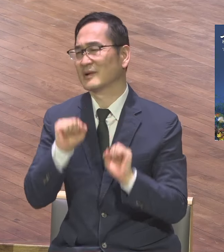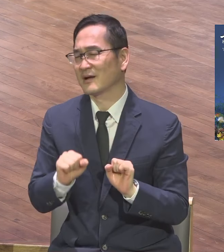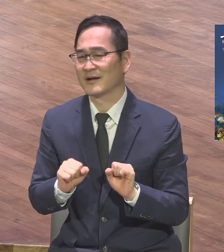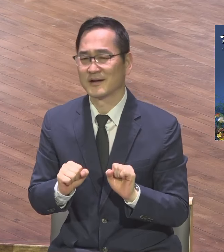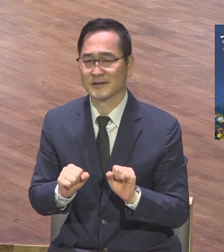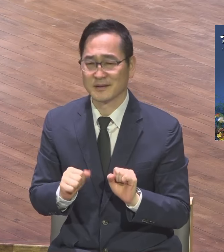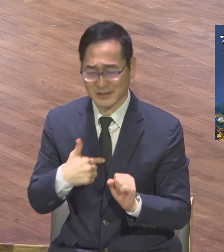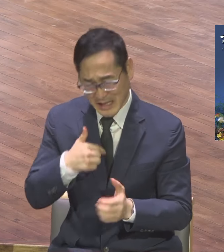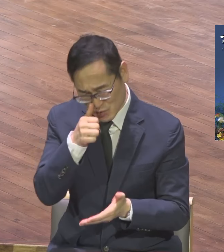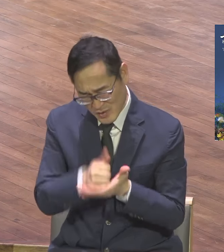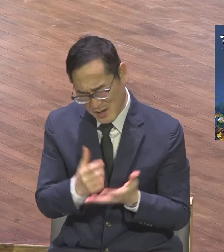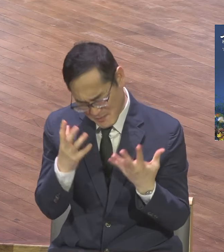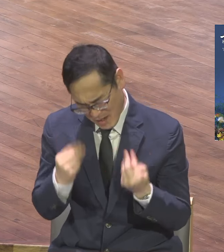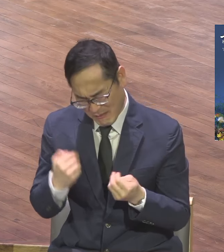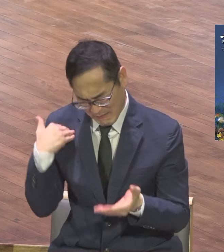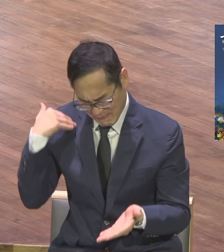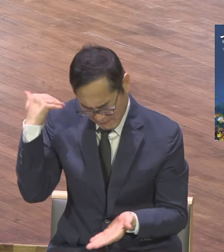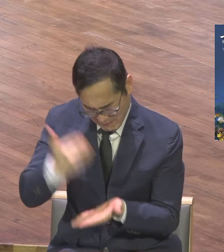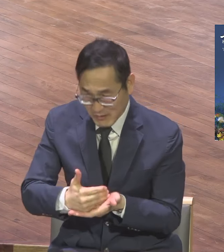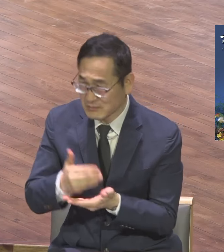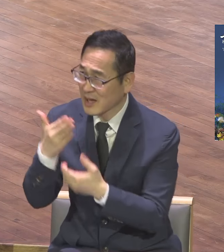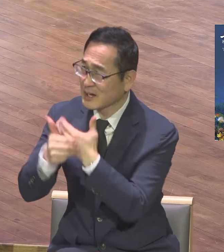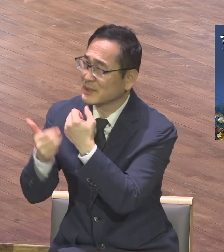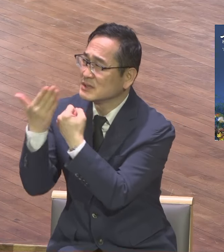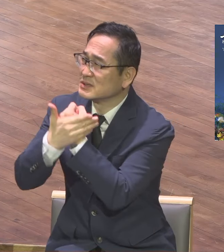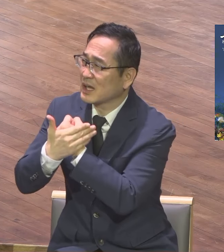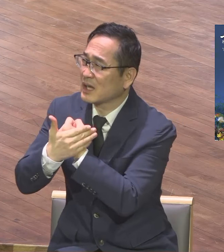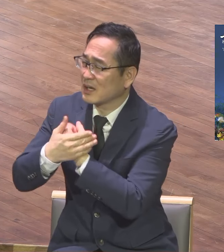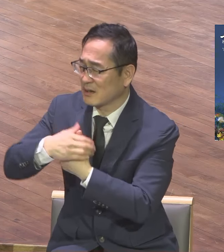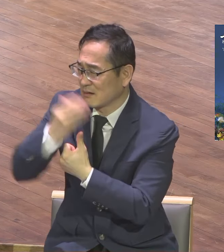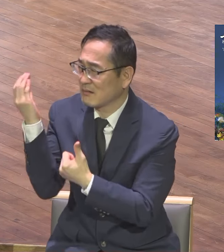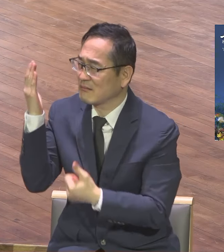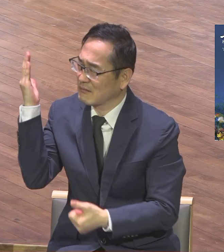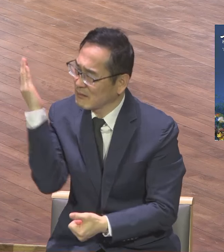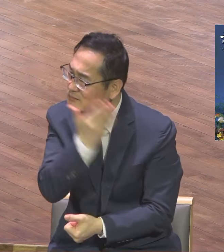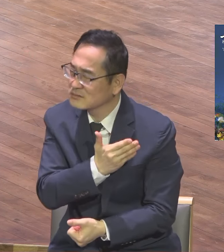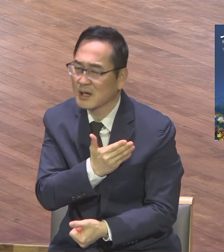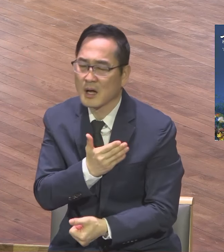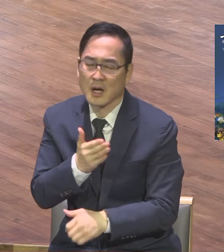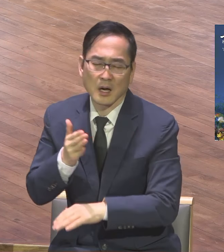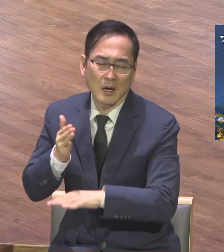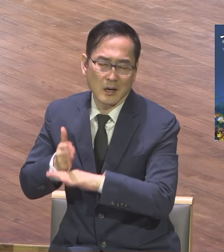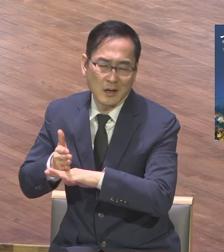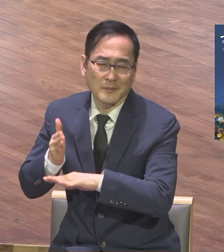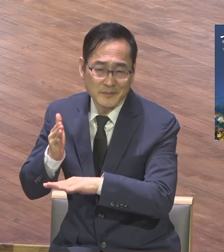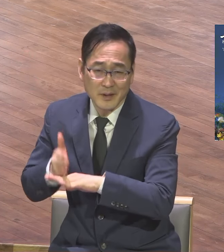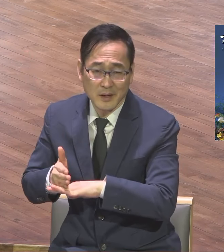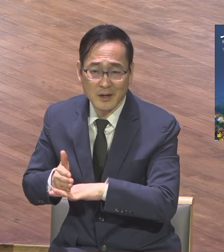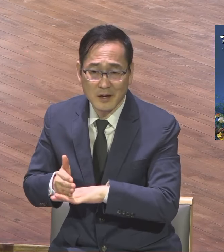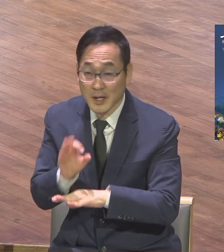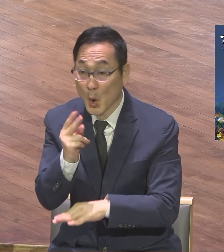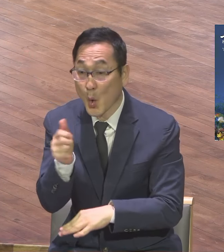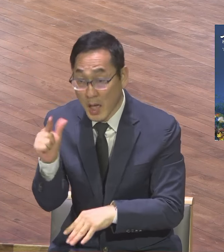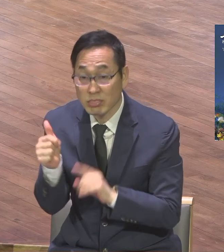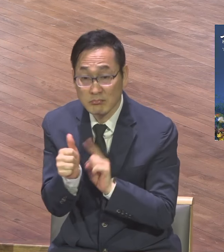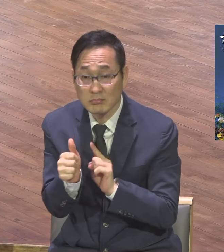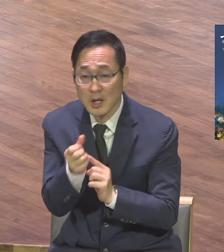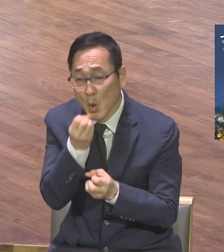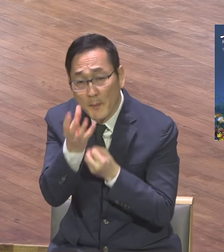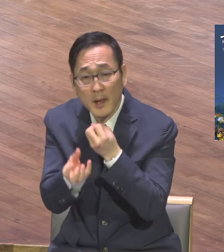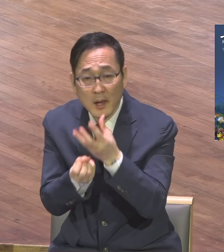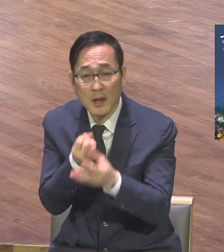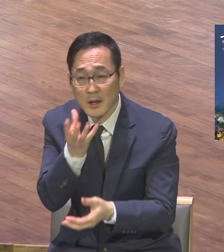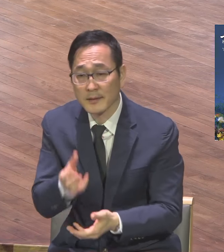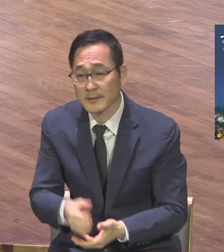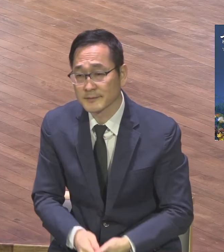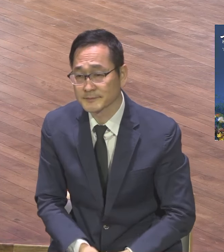짓이라는 죄진 것밖에 없는데 하나님의 은혜로 이게 요한이 밝히고 있는 거예요. 그리고 이런 은혜 안의 삶은 어떤